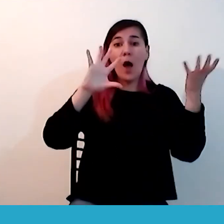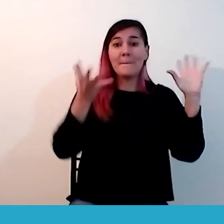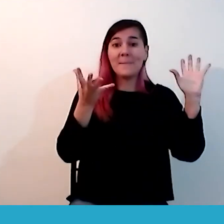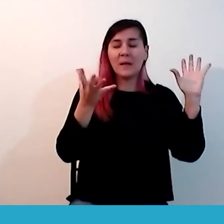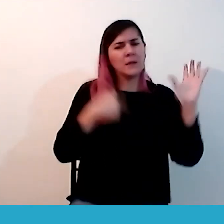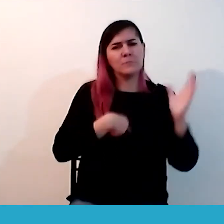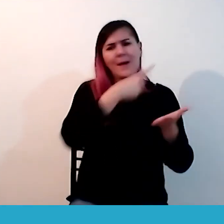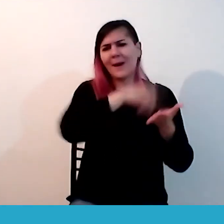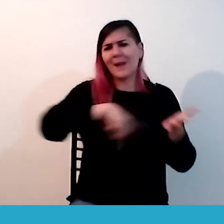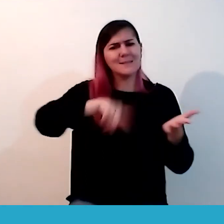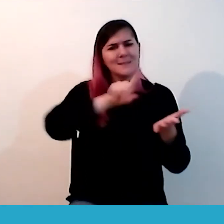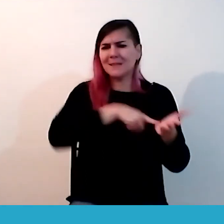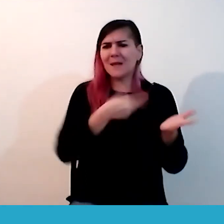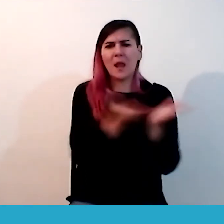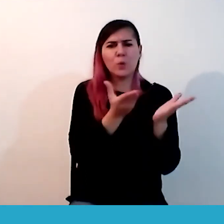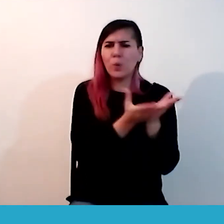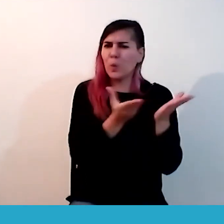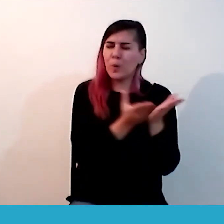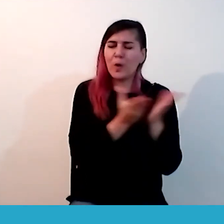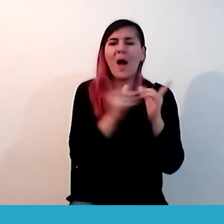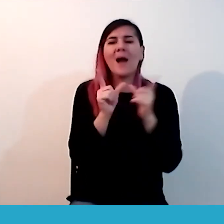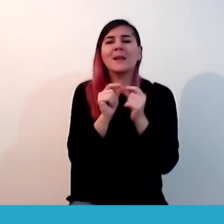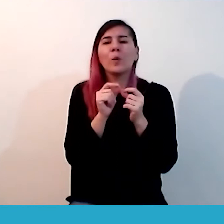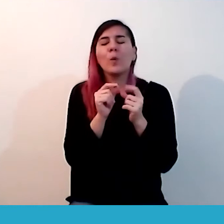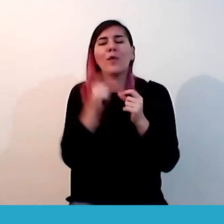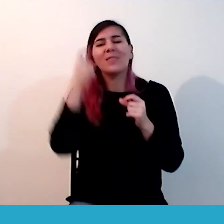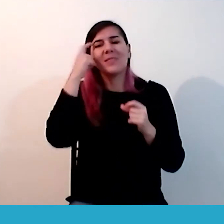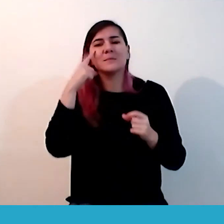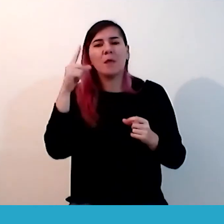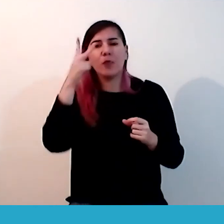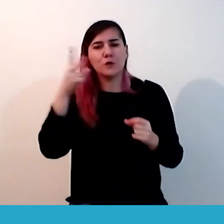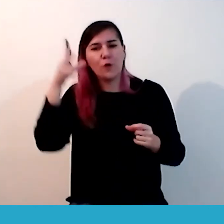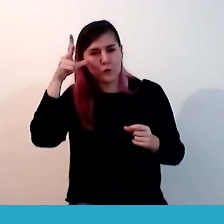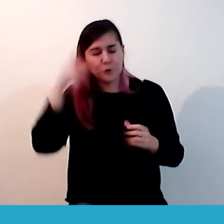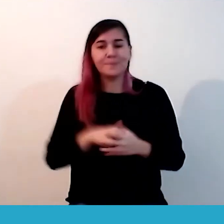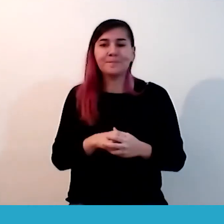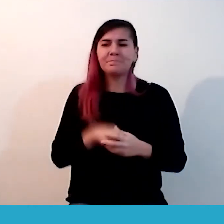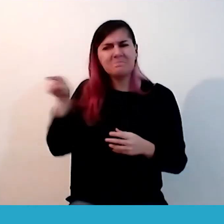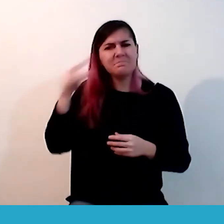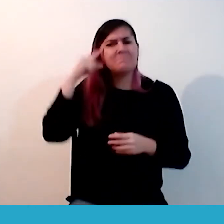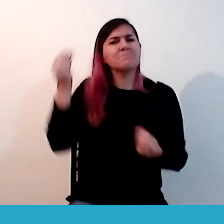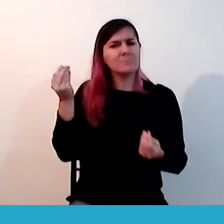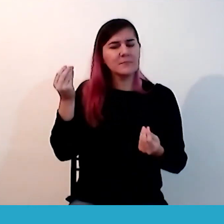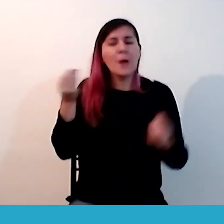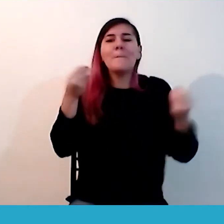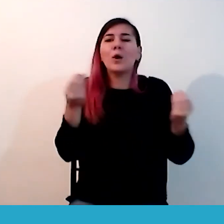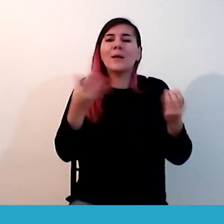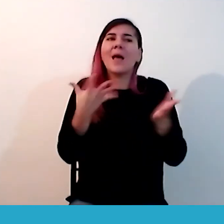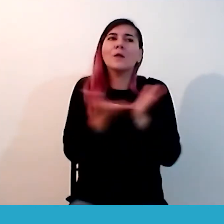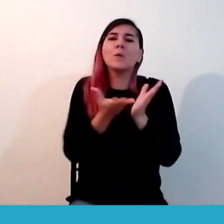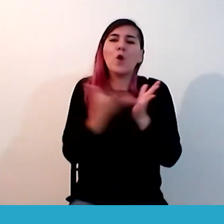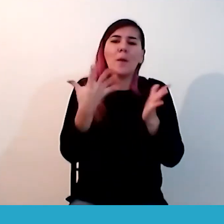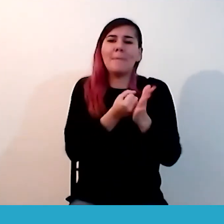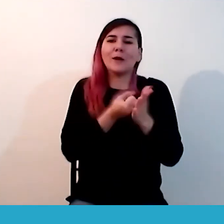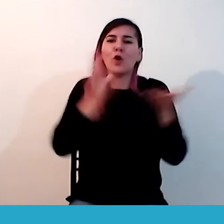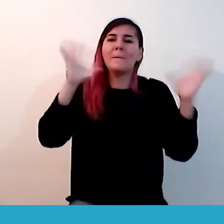de conformidad con el artículo 17 de la Ley 10.208. Se pregunta lo siguiente: ¿por qué el estudio de impacto ambiental no se